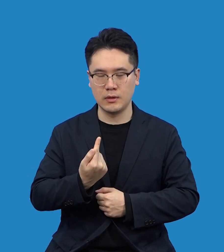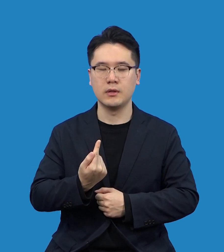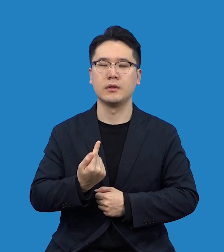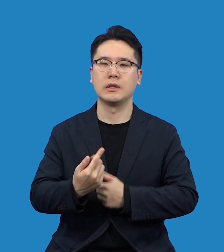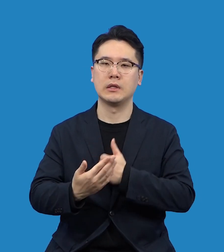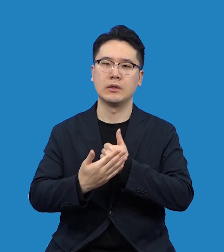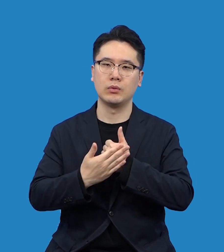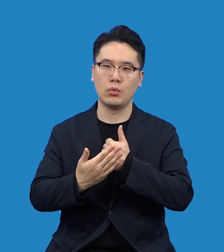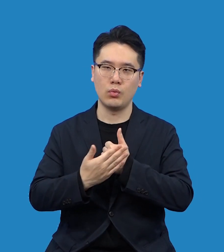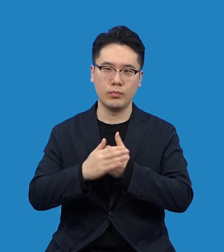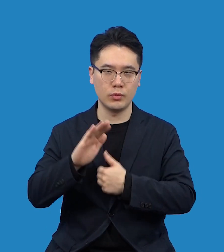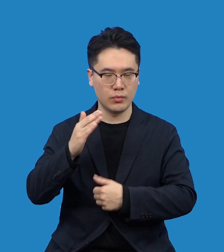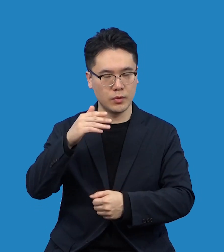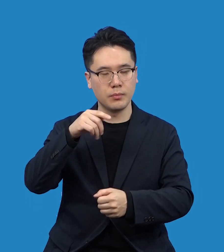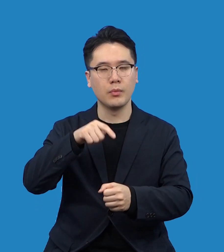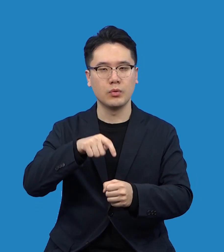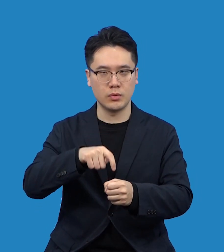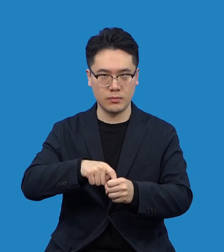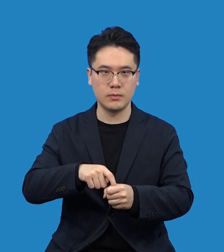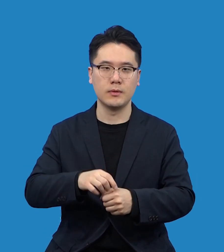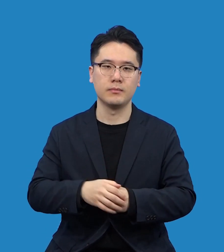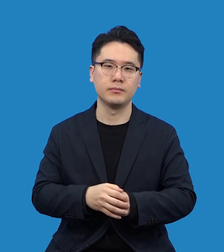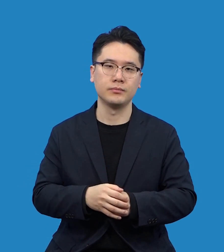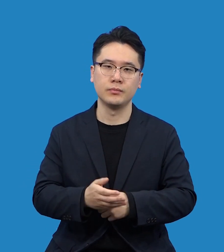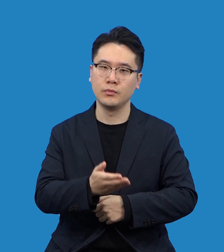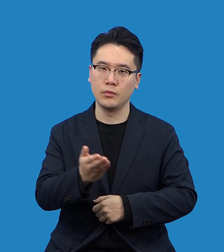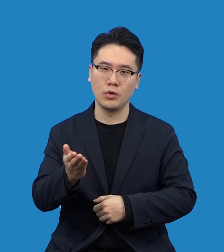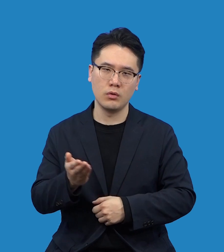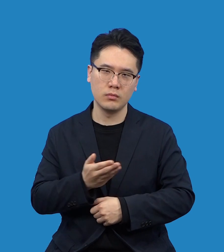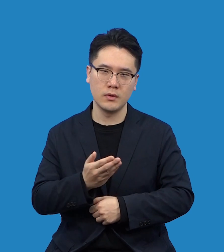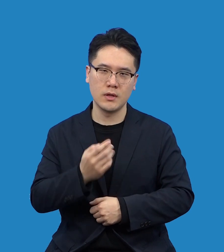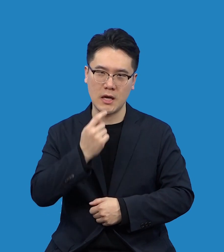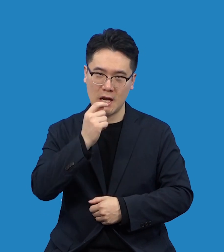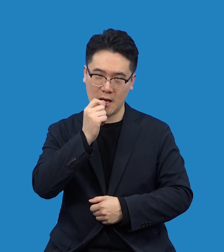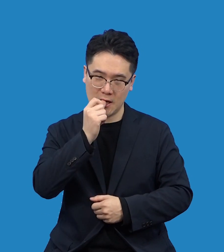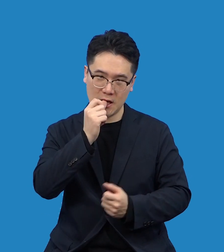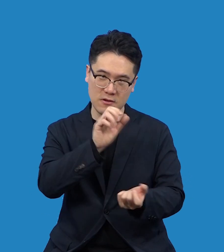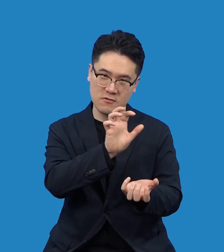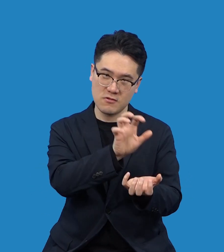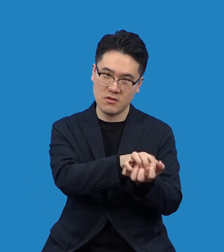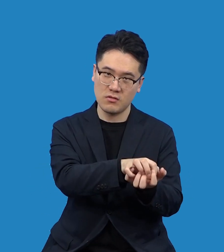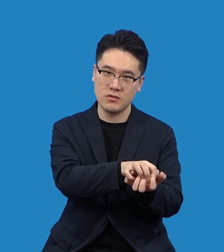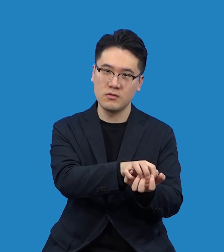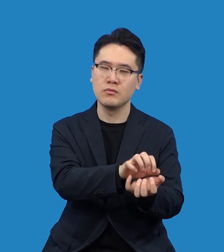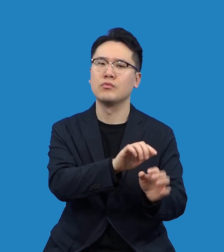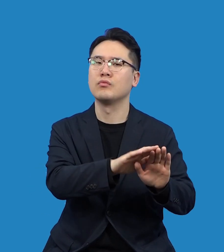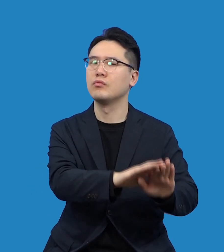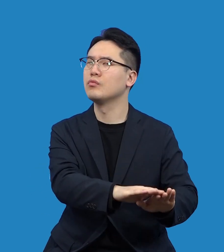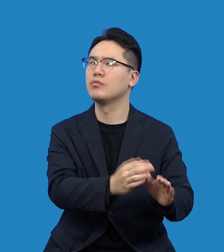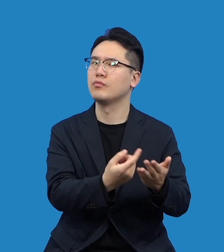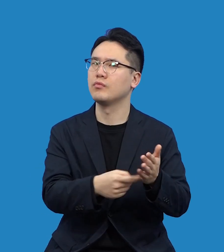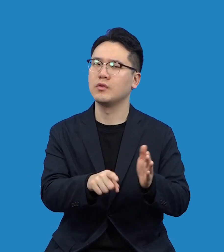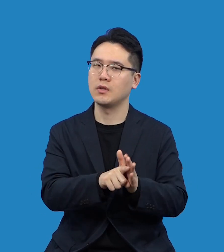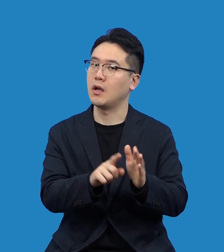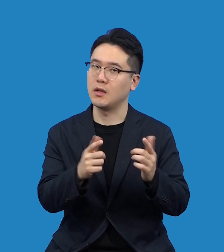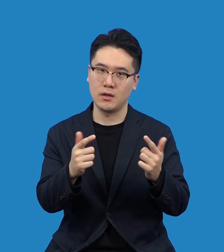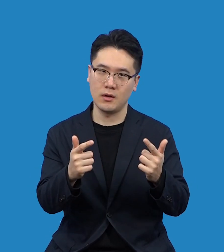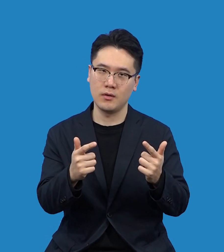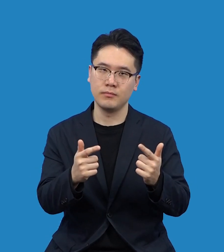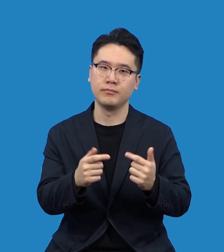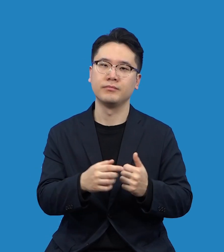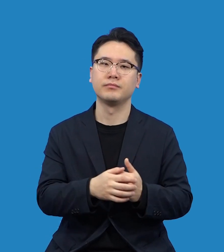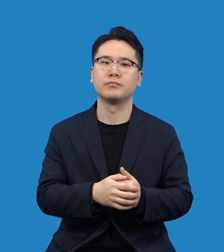자신들한테 도움이 되게 하려는 겁니다. 여러분에게 덫을 놓으려는 게 아니라 품위